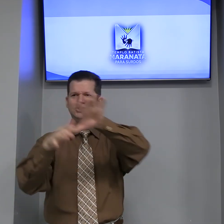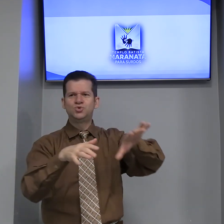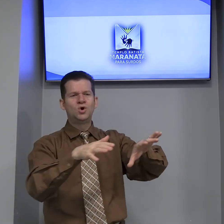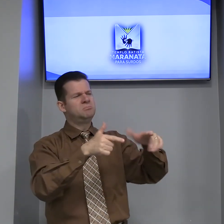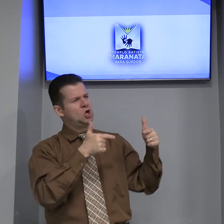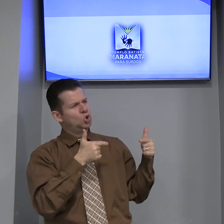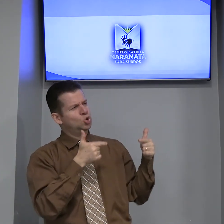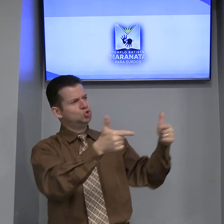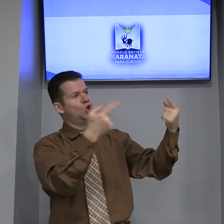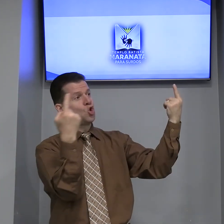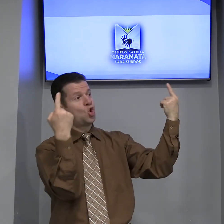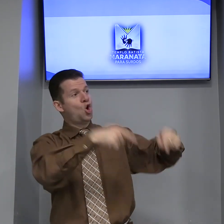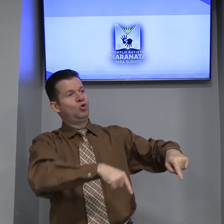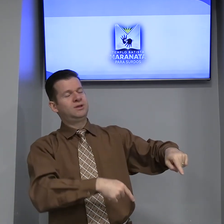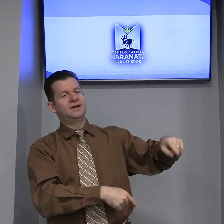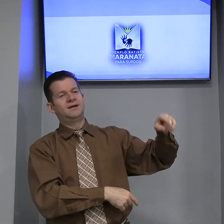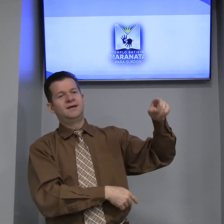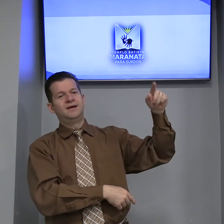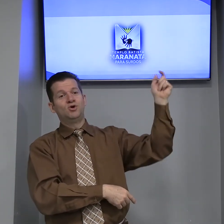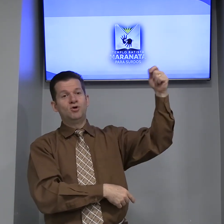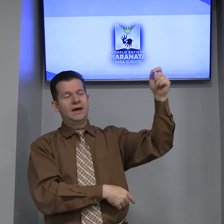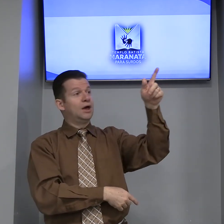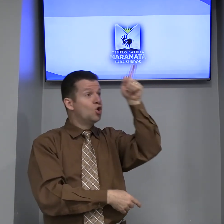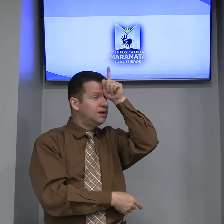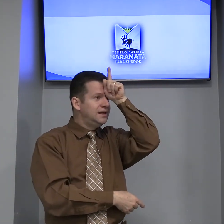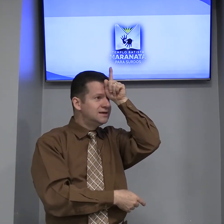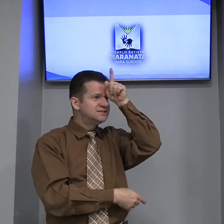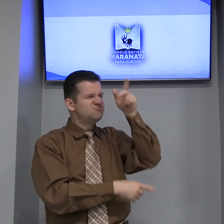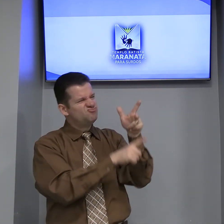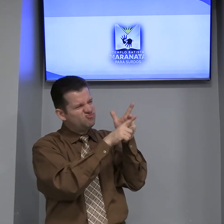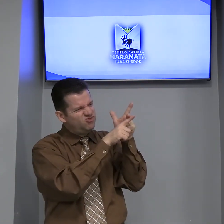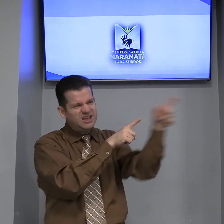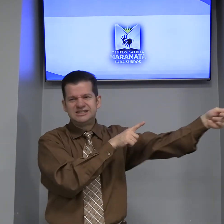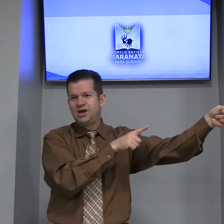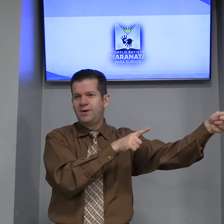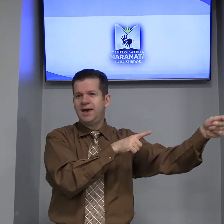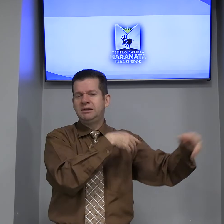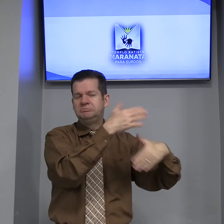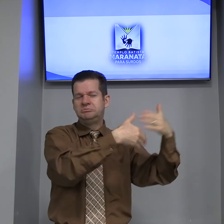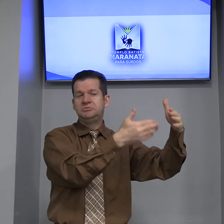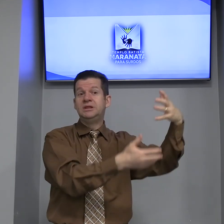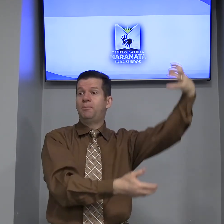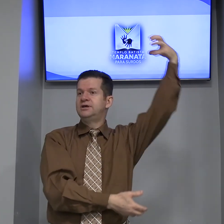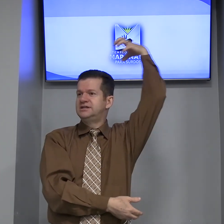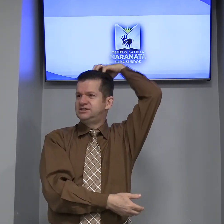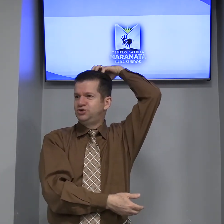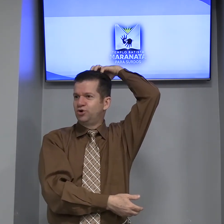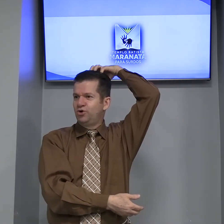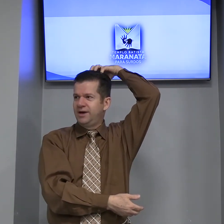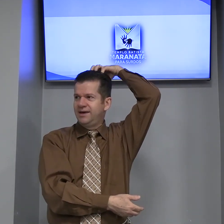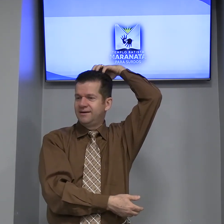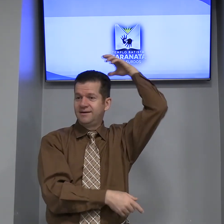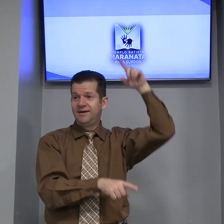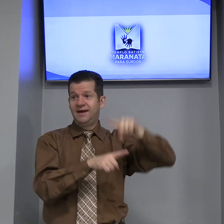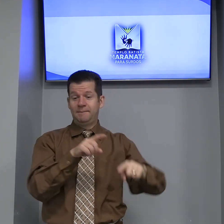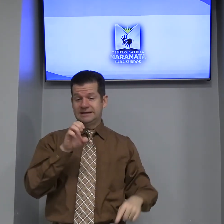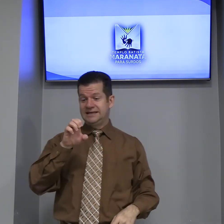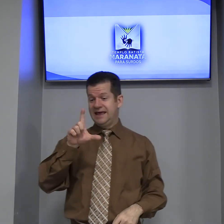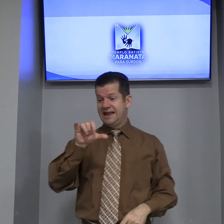abençoou, lutou contra Golias, venceu ele, depois ele se tornou rei. Mas